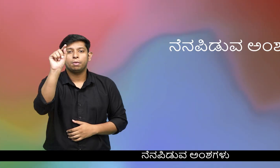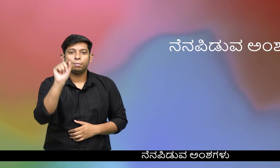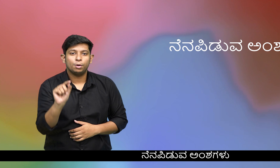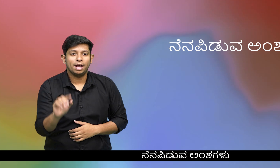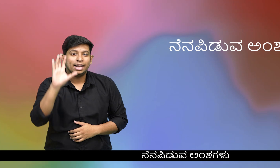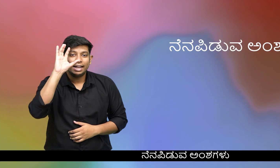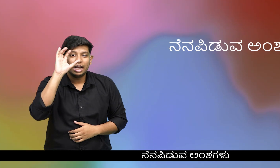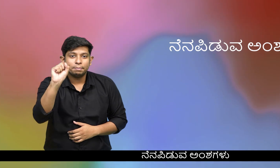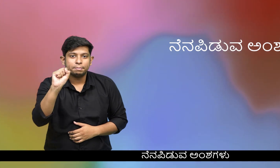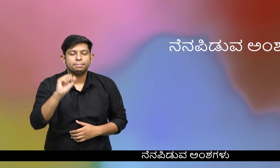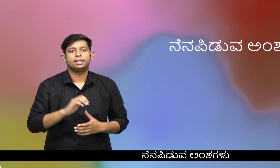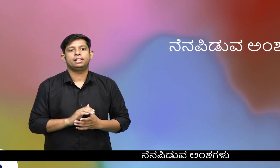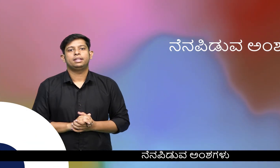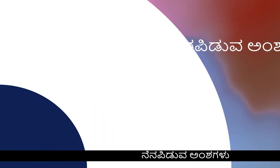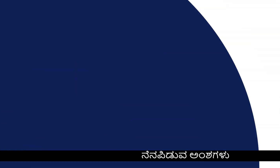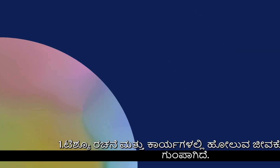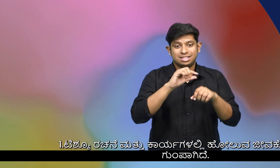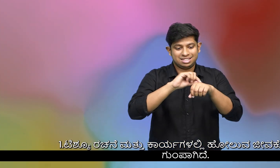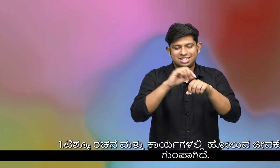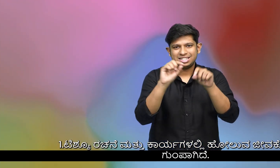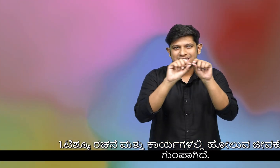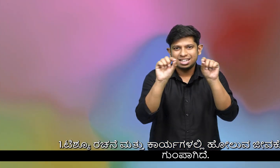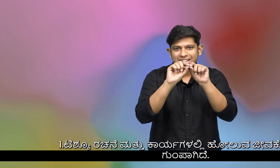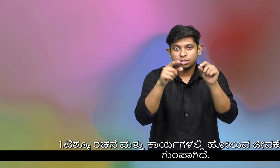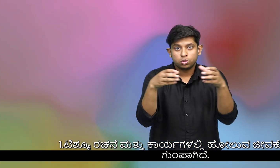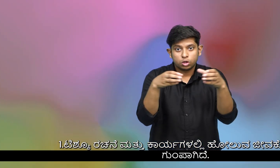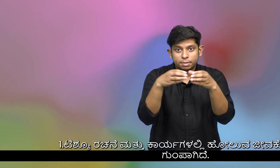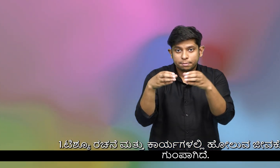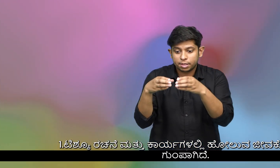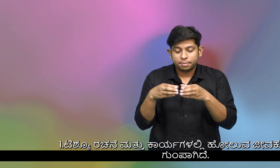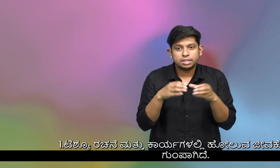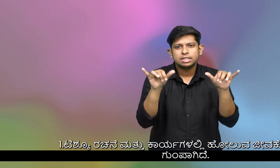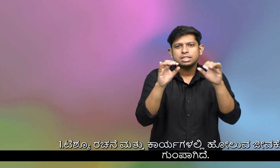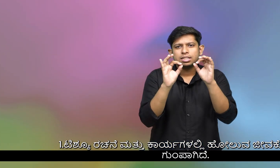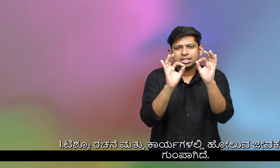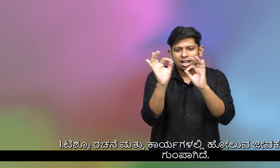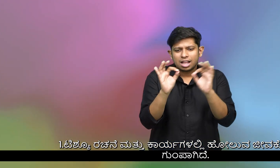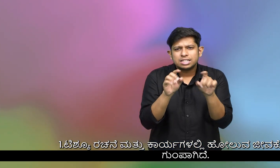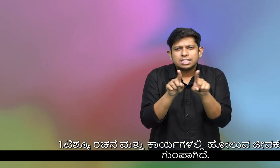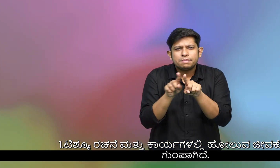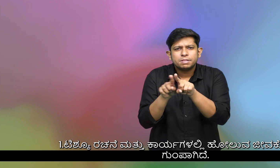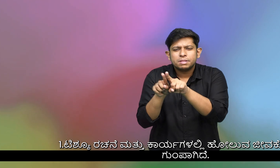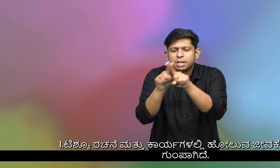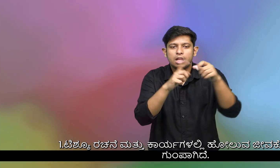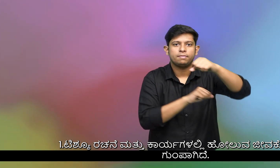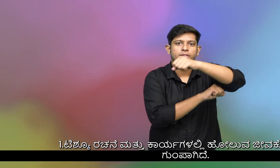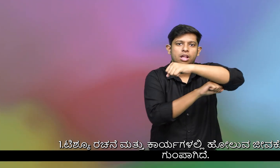ನೆನಪಿಡುವ ಅಂಶಗಳು: 1. ಟಿಶ್ಯೂ ರಚನೆ ಮತ್ತು ಕಾರ್ಯಗಳಲ್ಲಿ ಹೋಲುವ ಜೀವಕೋಶಗಳ